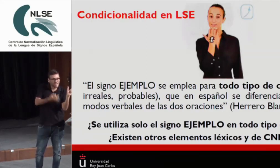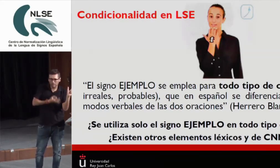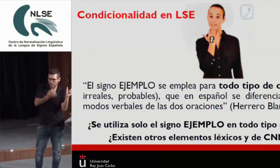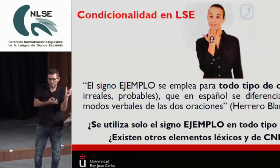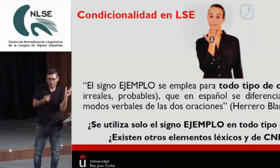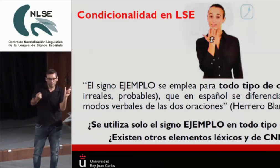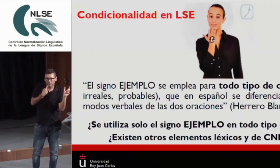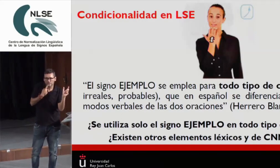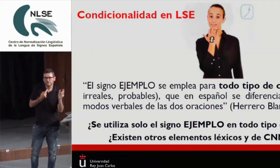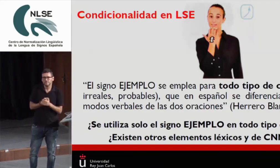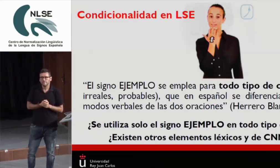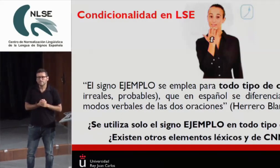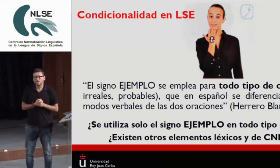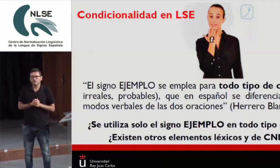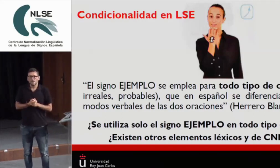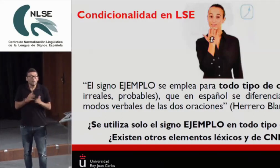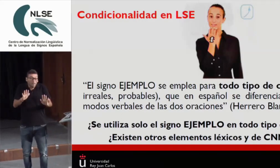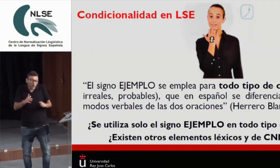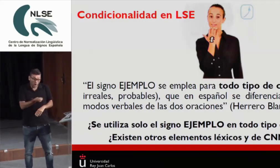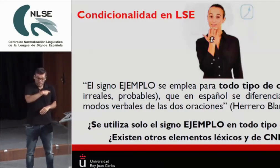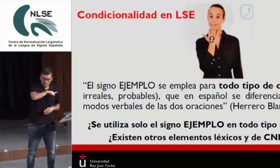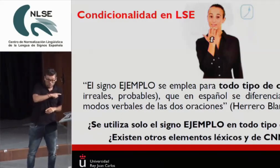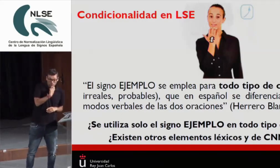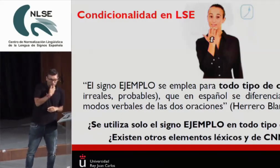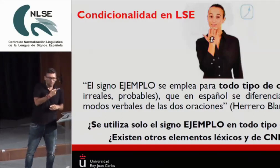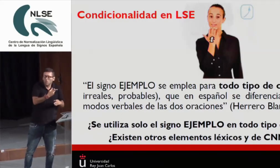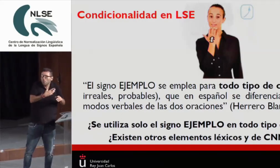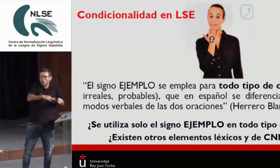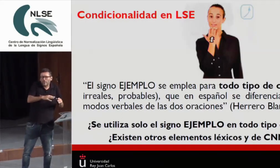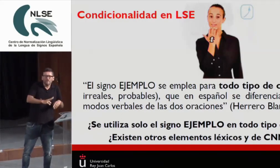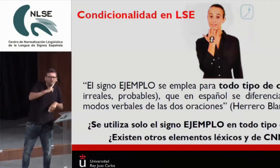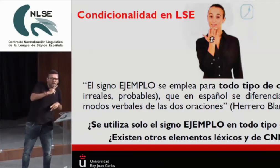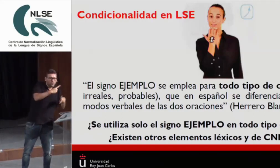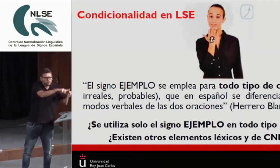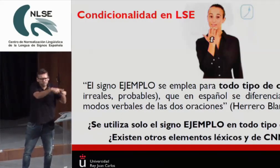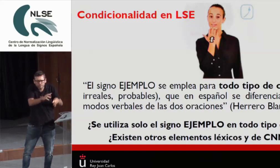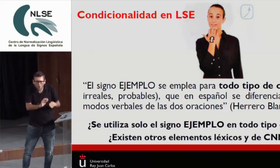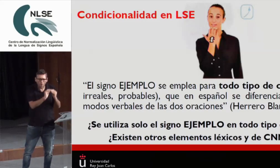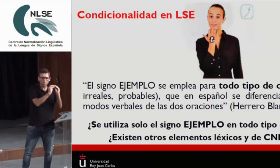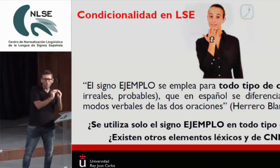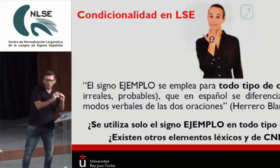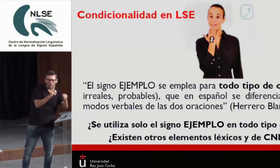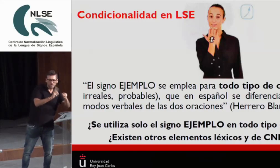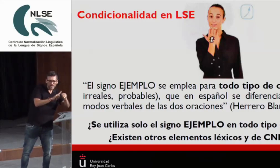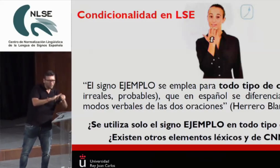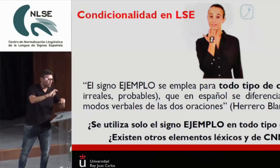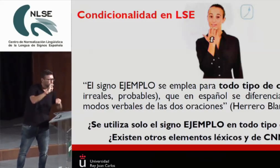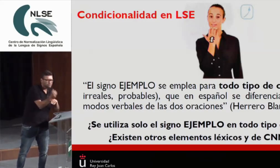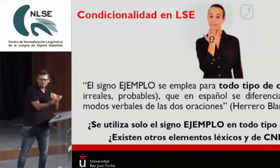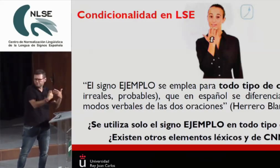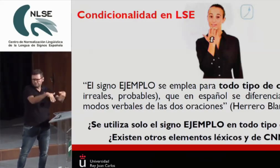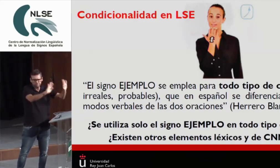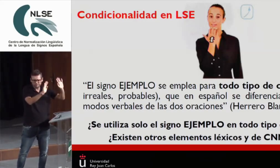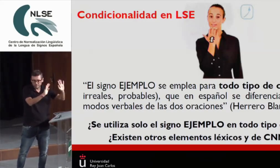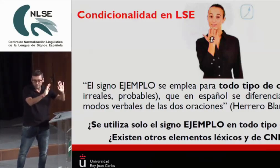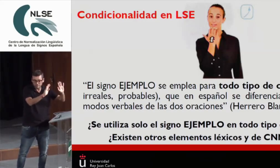siempre. Pero en el español cuando tú utilizas